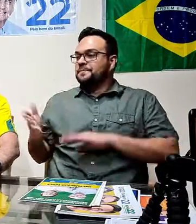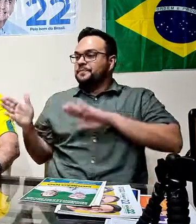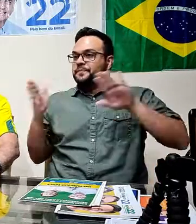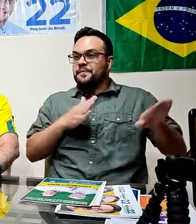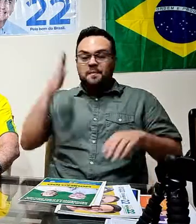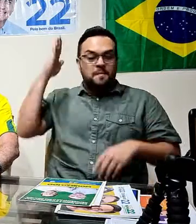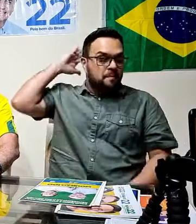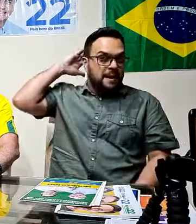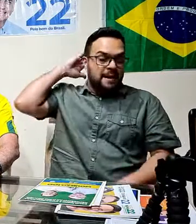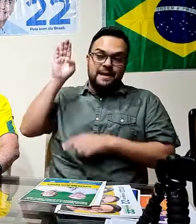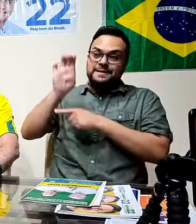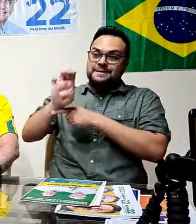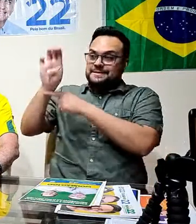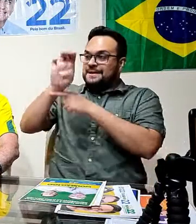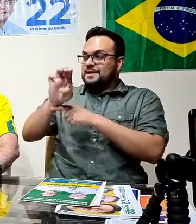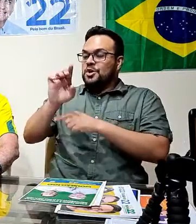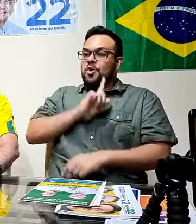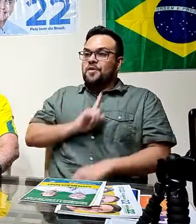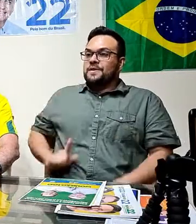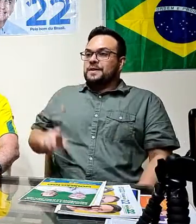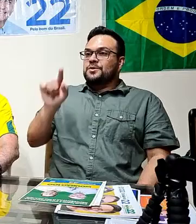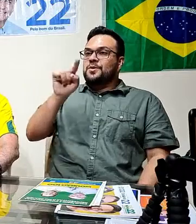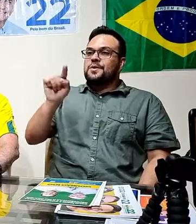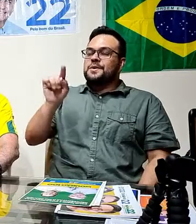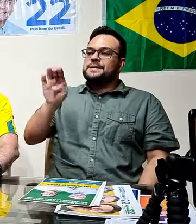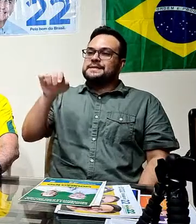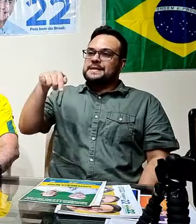Pará, governador Zequinha,